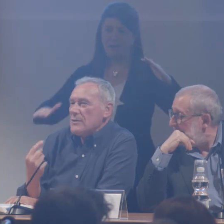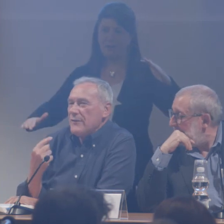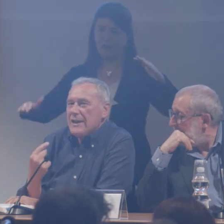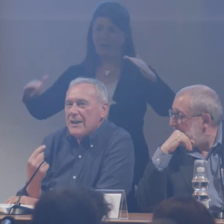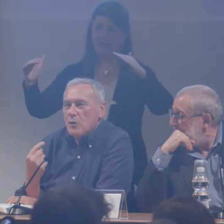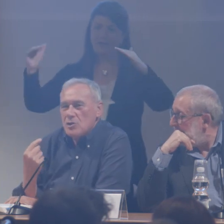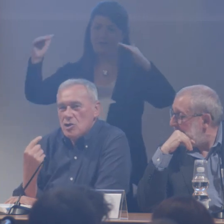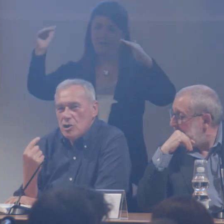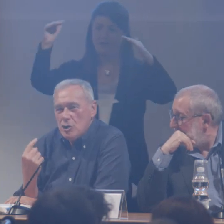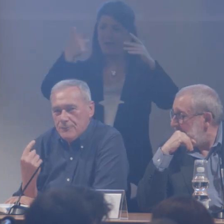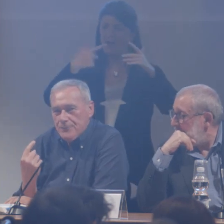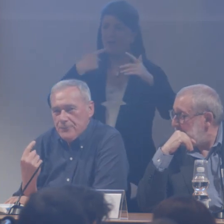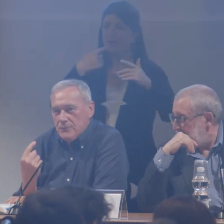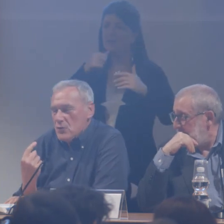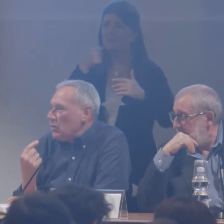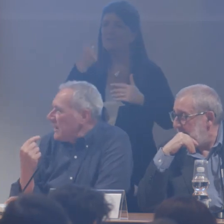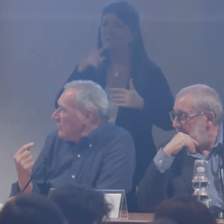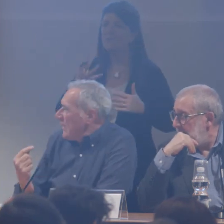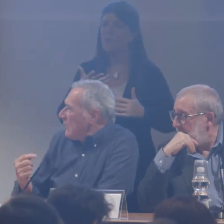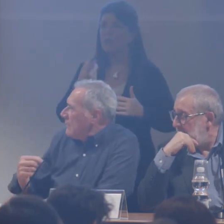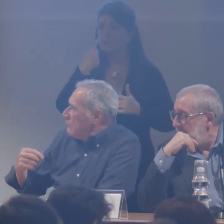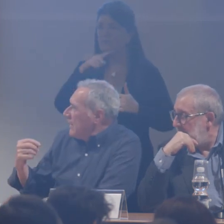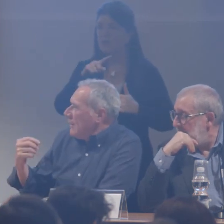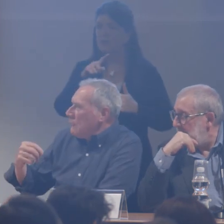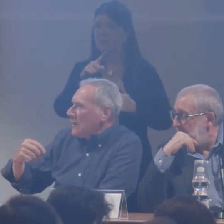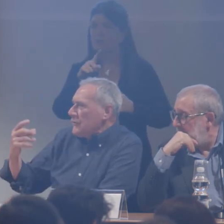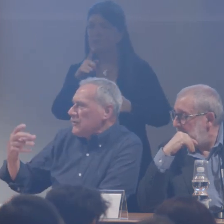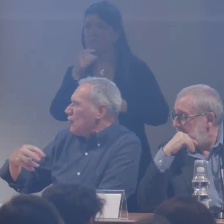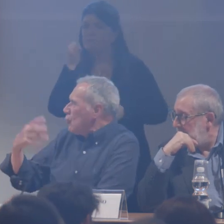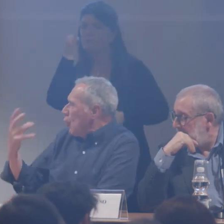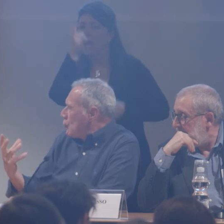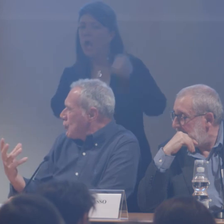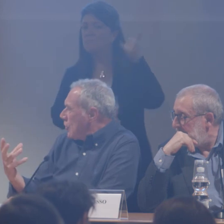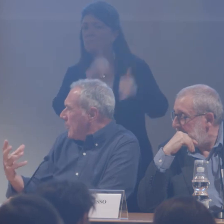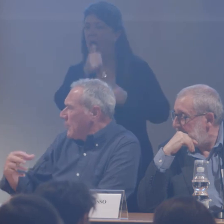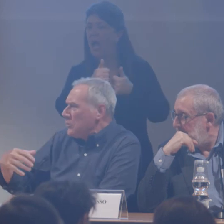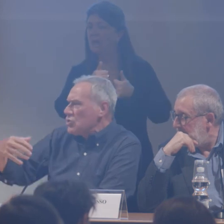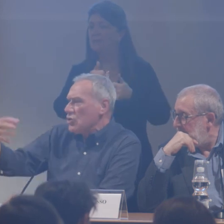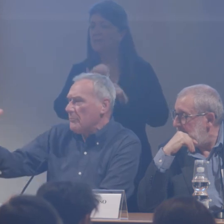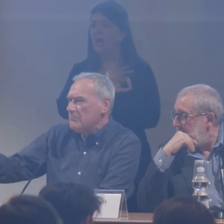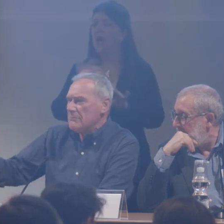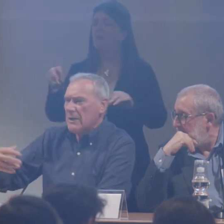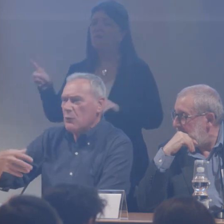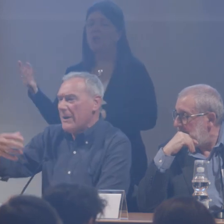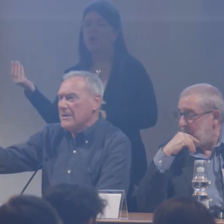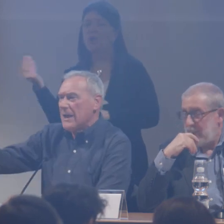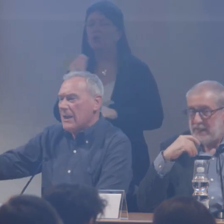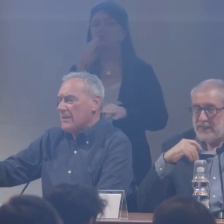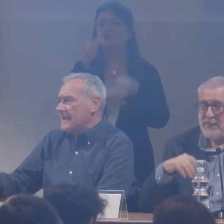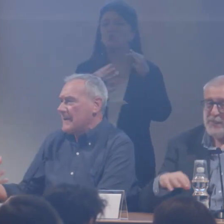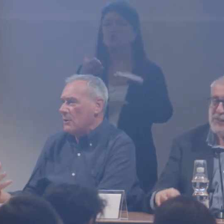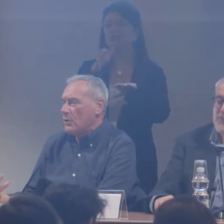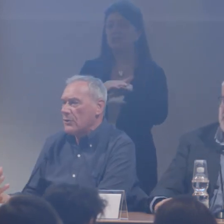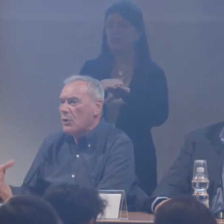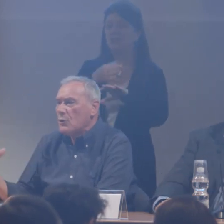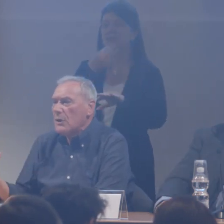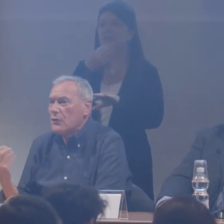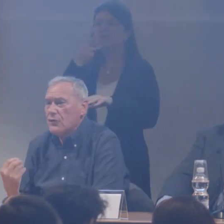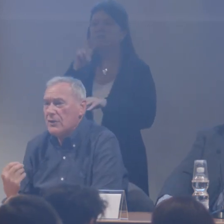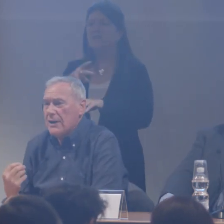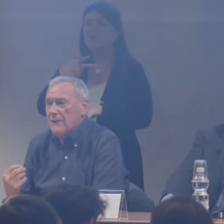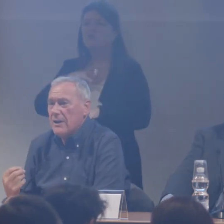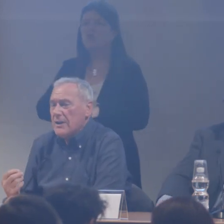per giustificare l'omicidio. Cioè non era una qualcosa di sociologico per cui dici io l'umanità la distingo così, no,